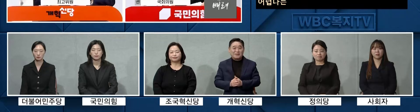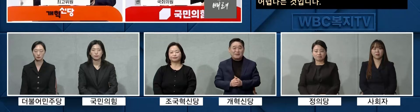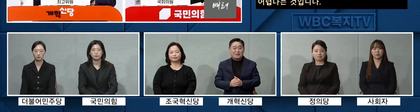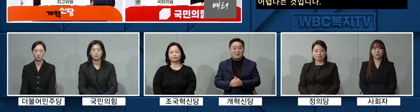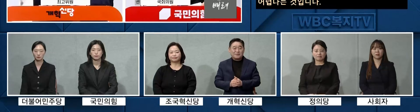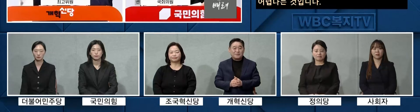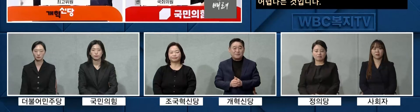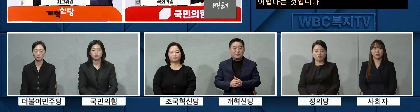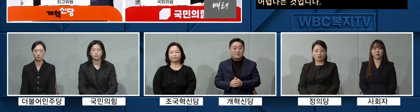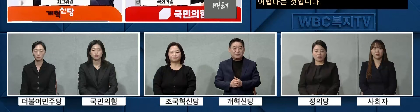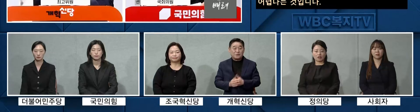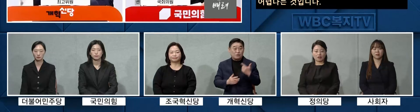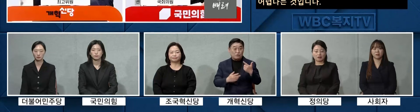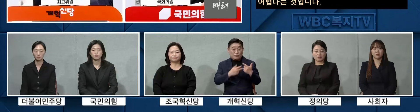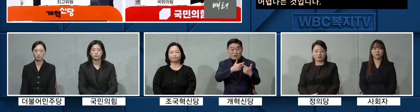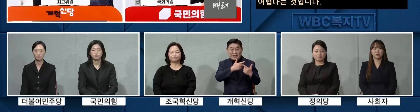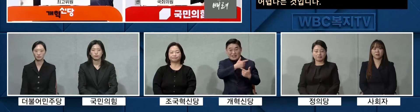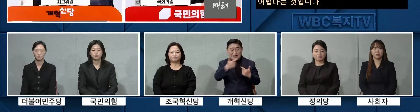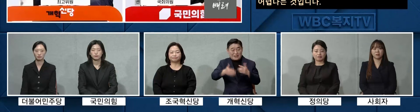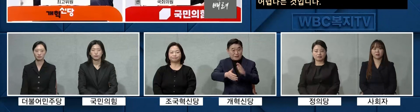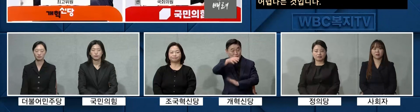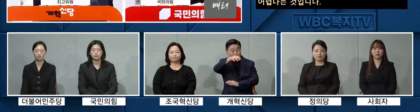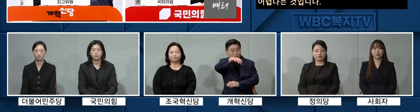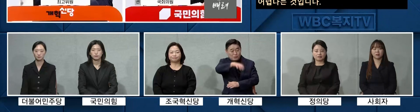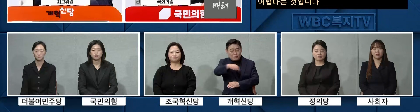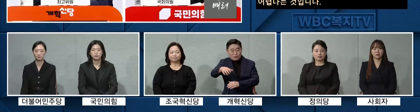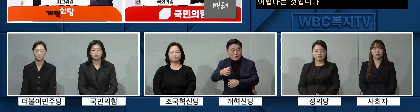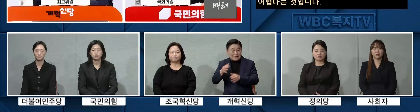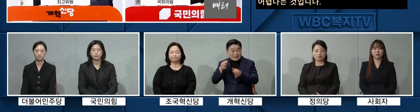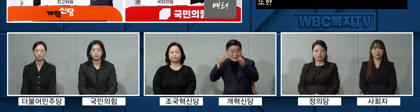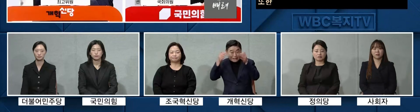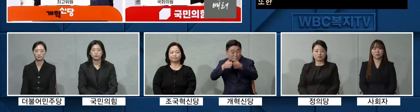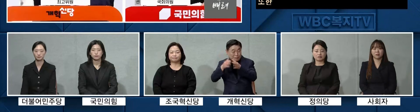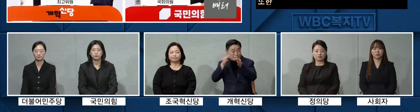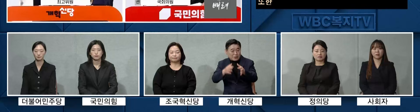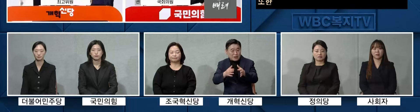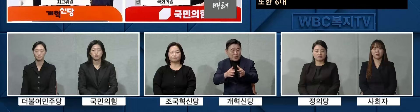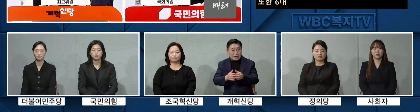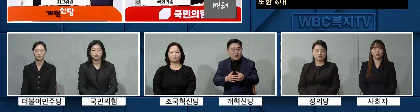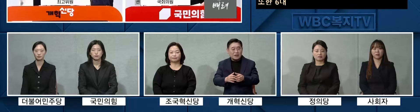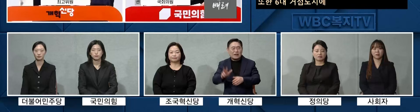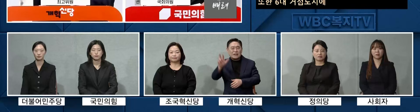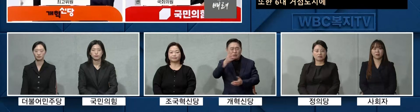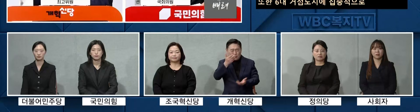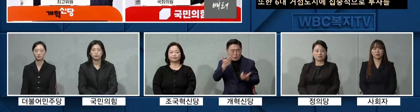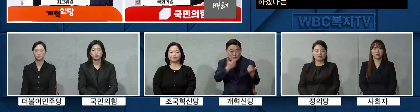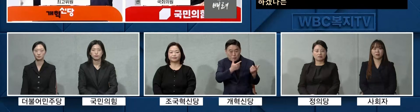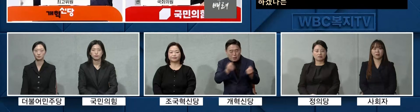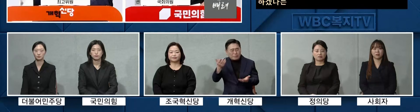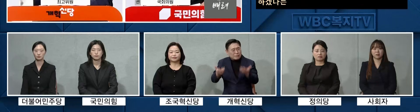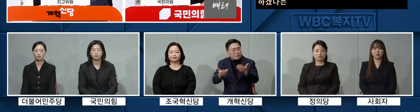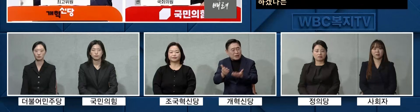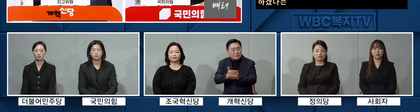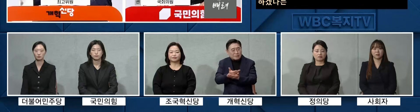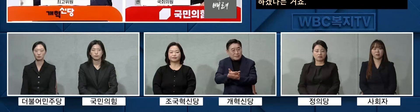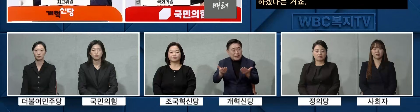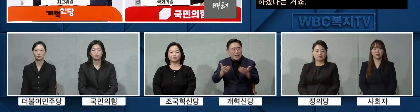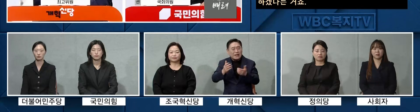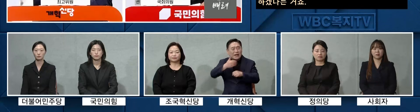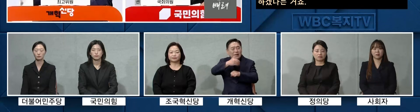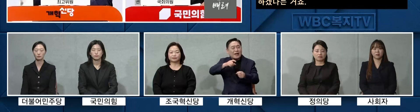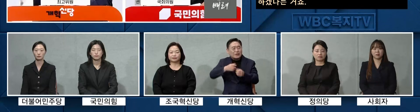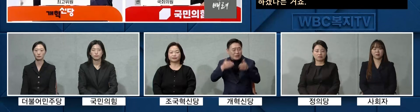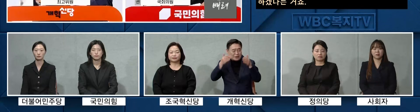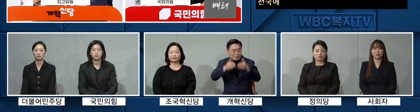또한 6대 거점 도시에 집중적으로 투자를 하겠다는 거죠. 전국의 균등 분산이 아니라 전략적으로